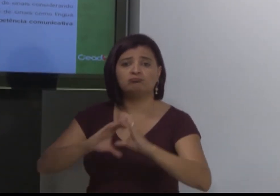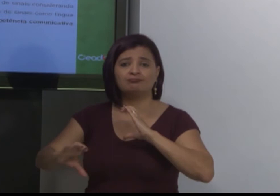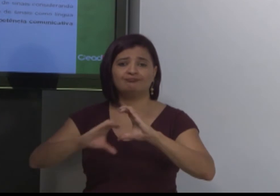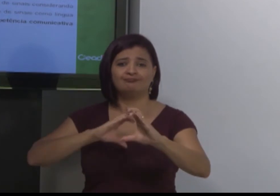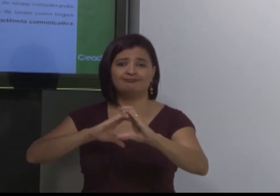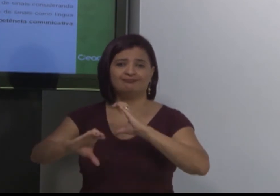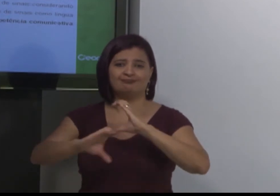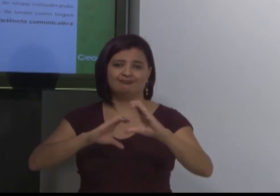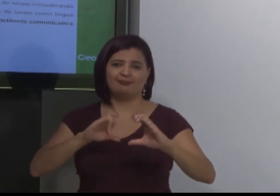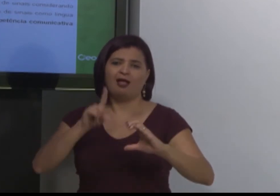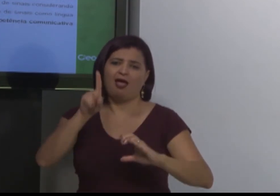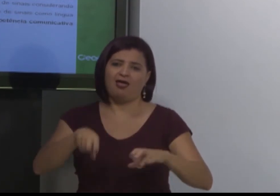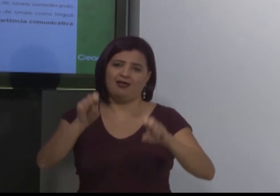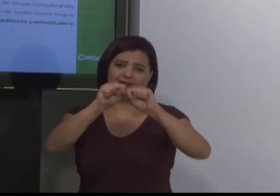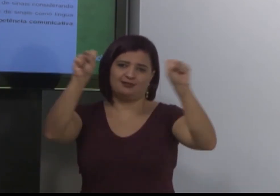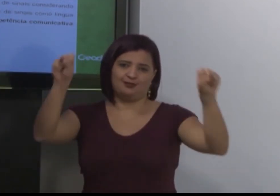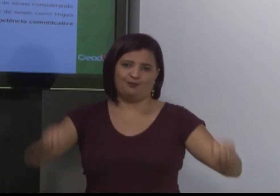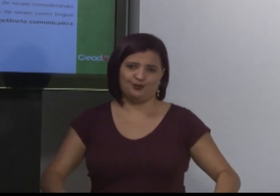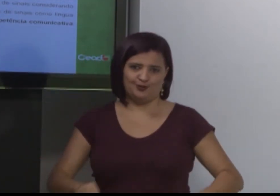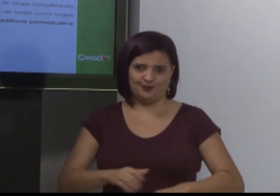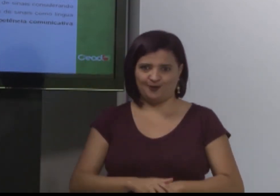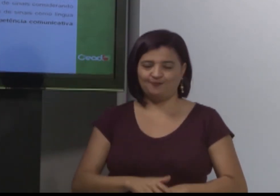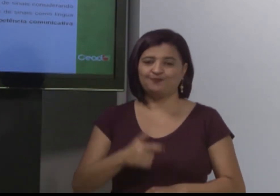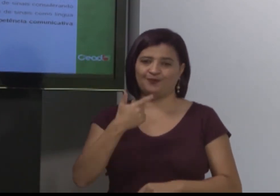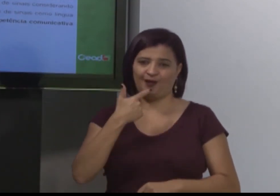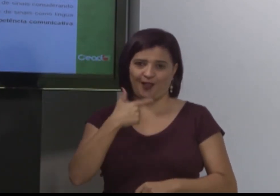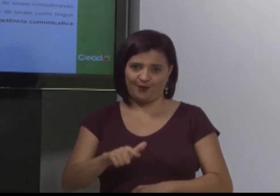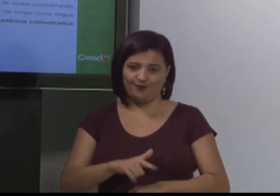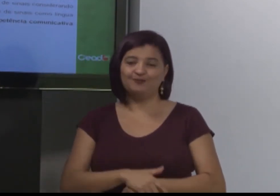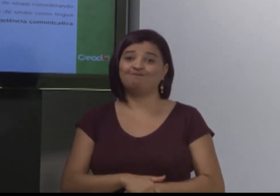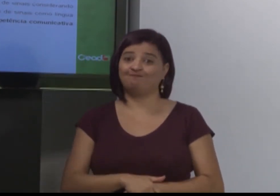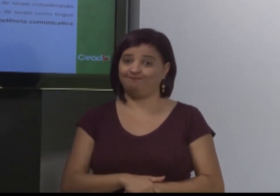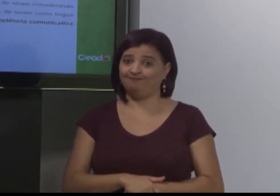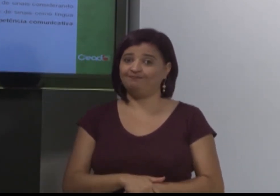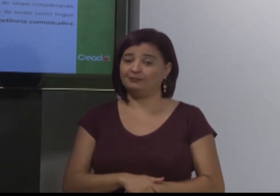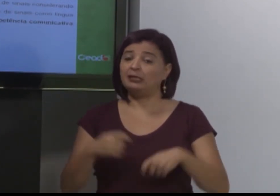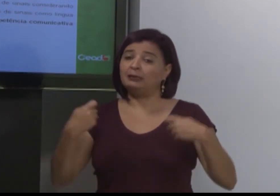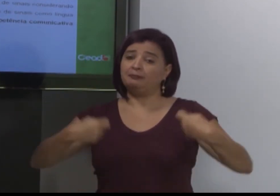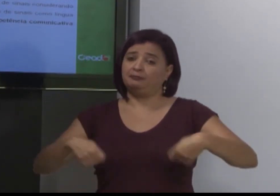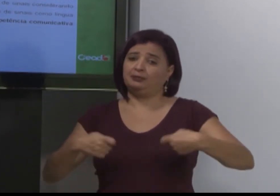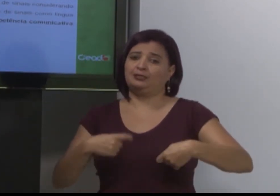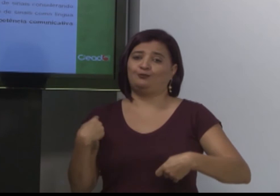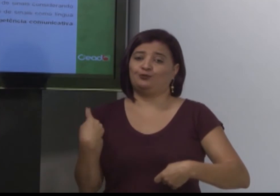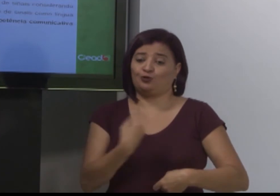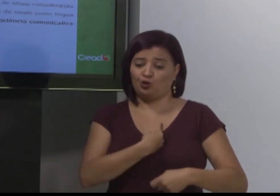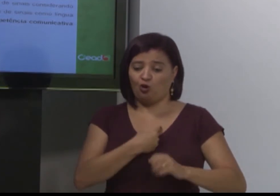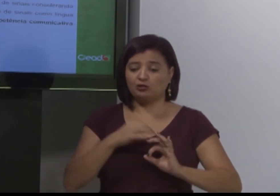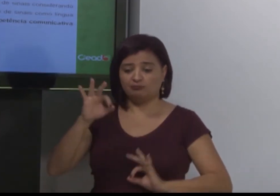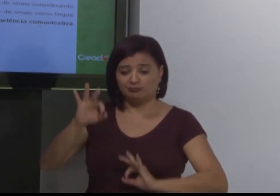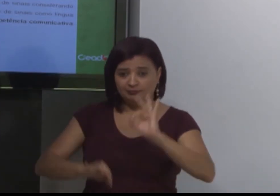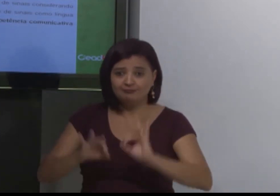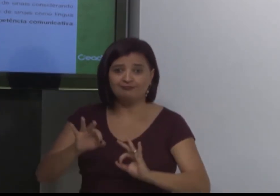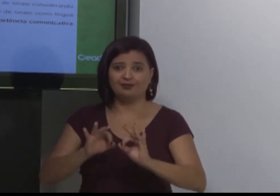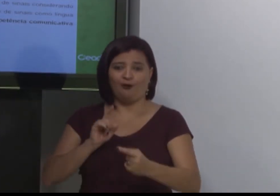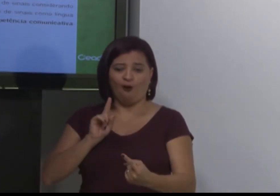de forma que esse aluno surdo ele possa se comunicar. Isso é sistematizar. Então é necessário que